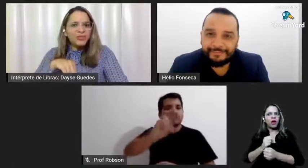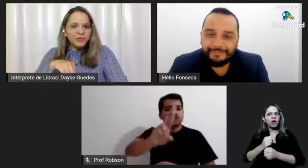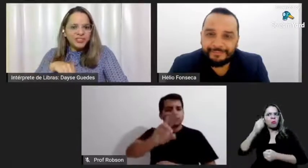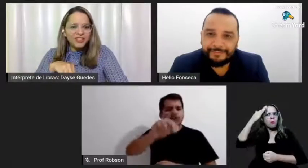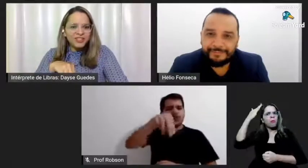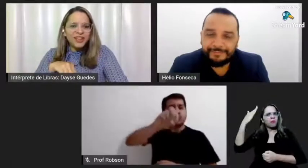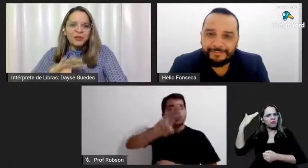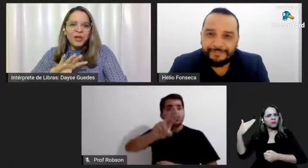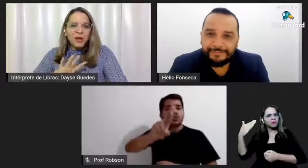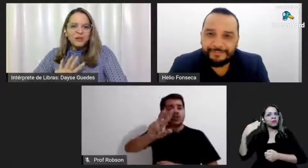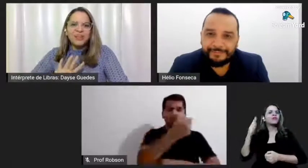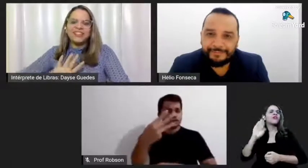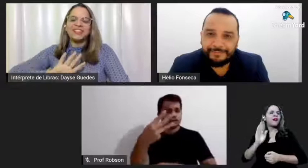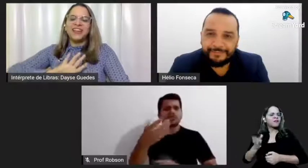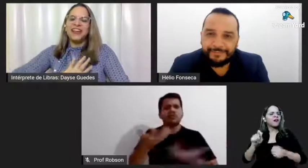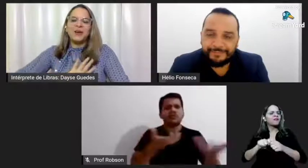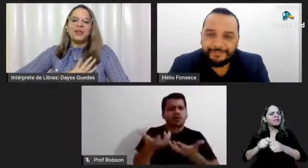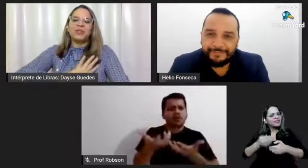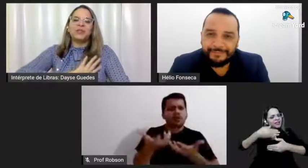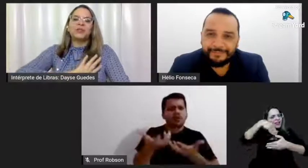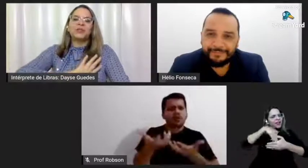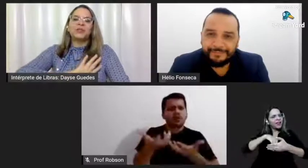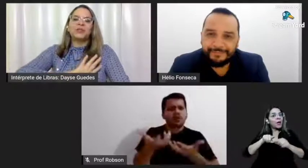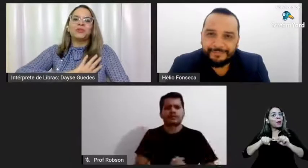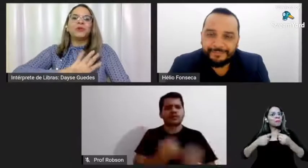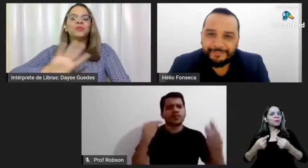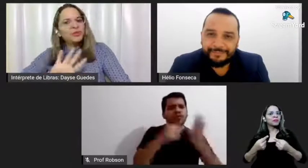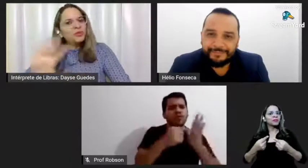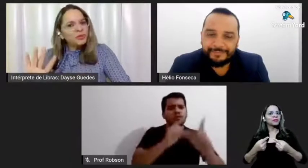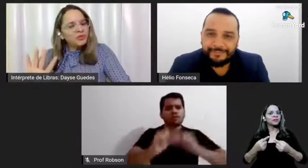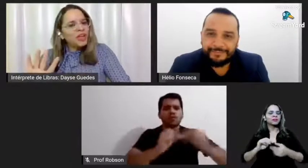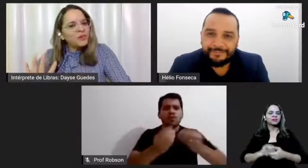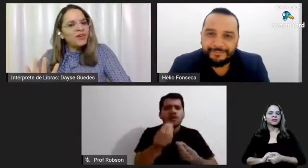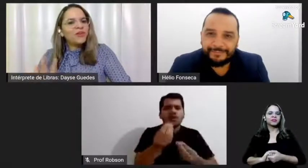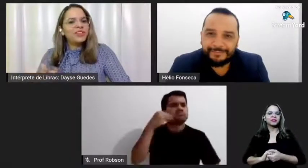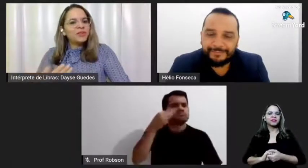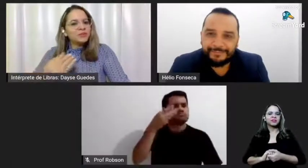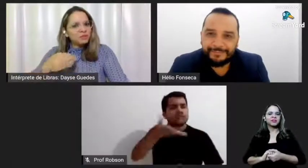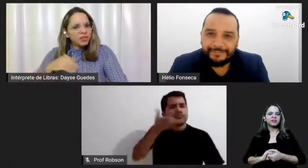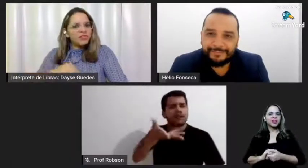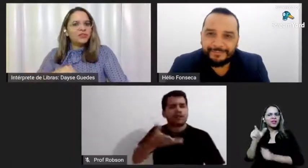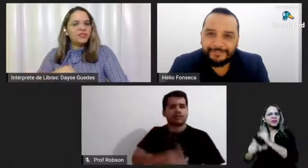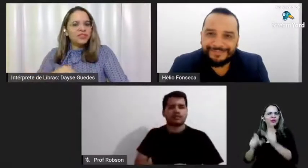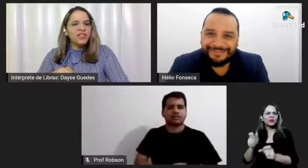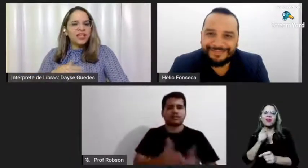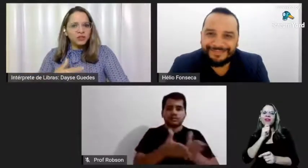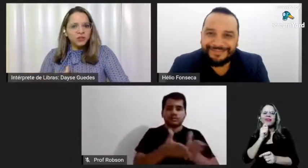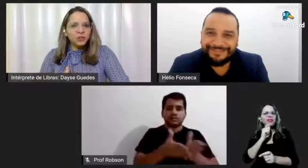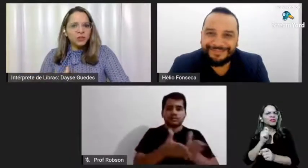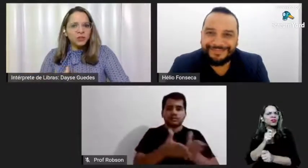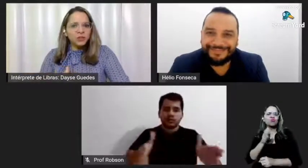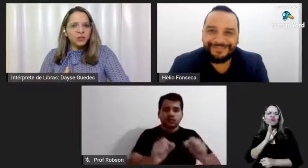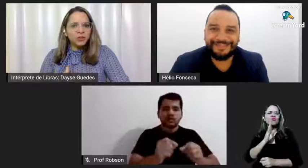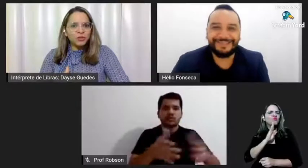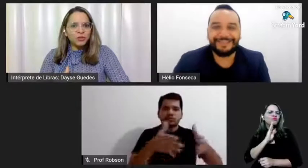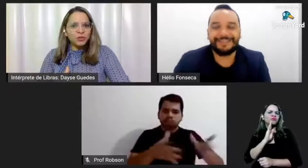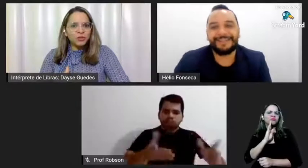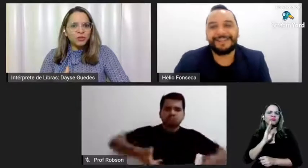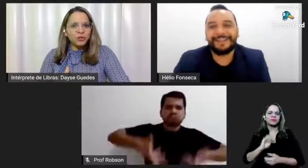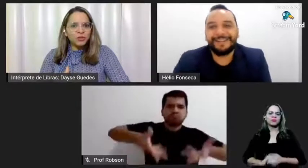nos bastidores, né? Porque quando entra para todo mundo ver é uma coisa, mas nos bastidores é totalmente